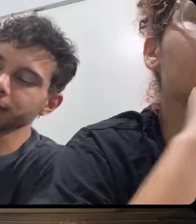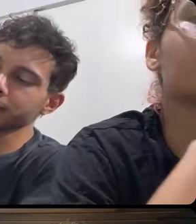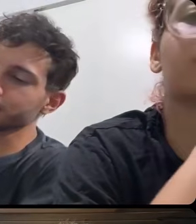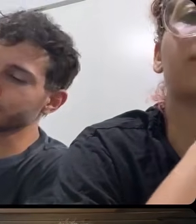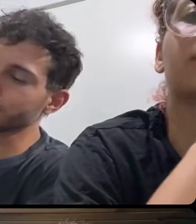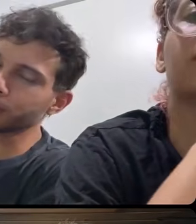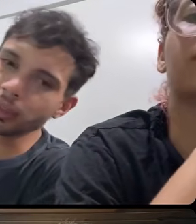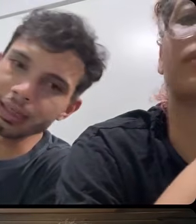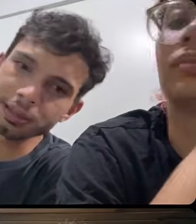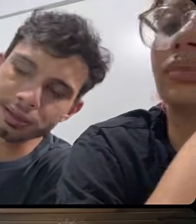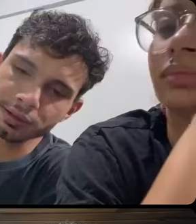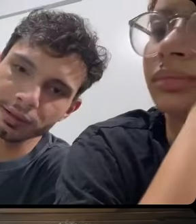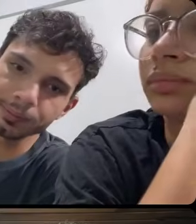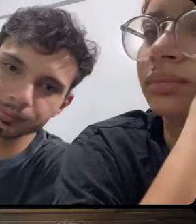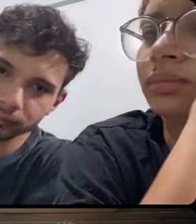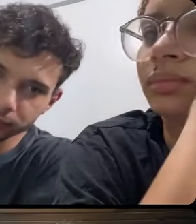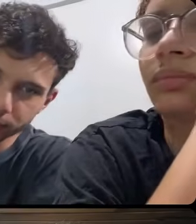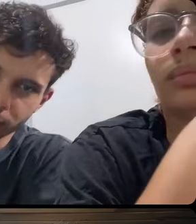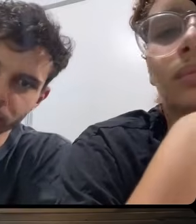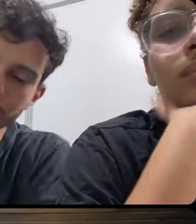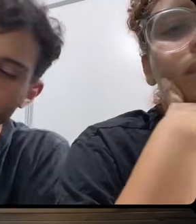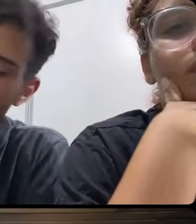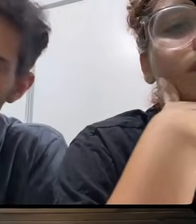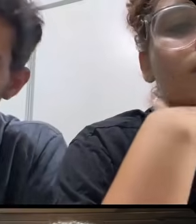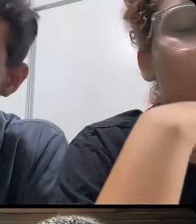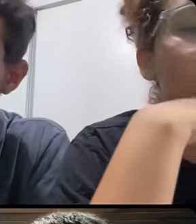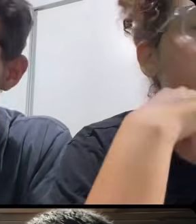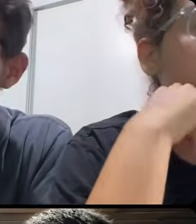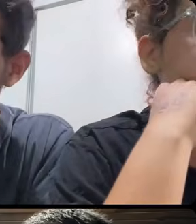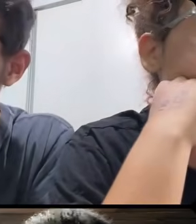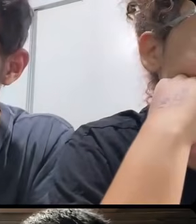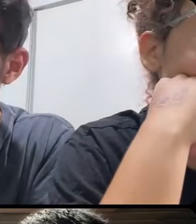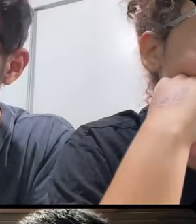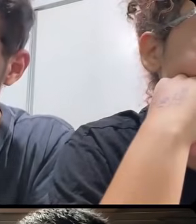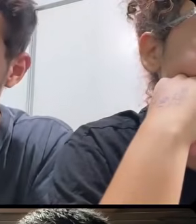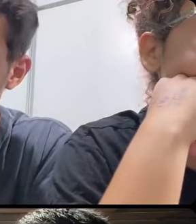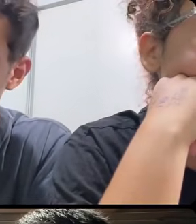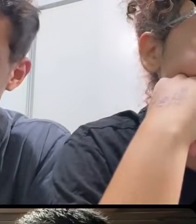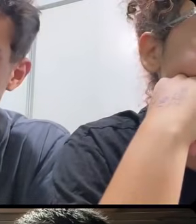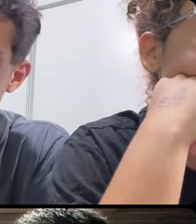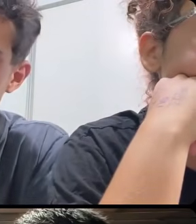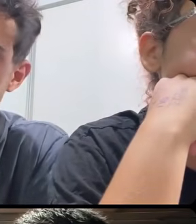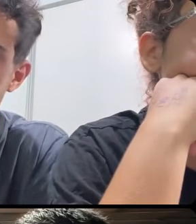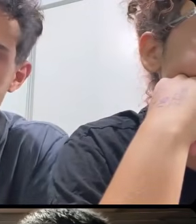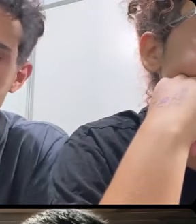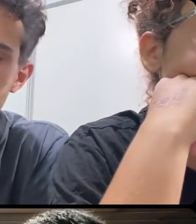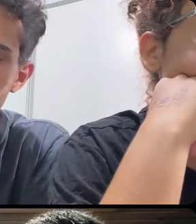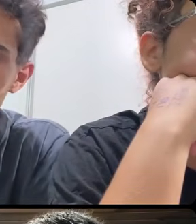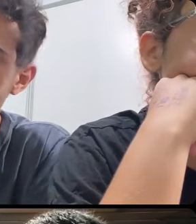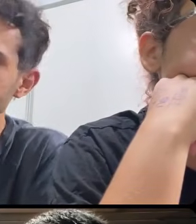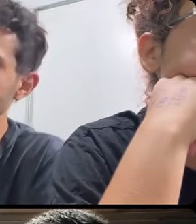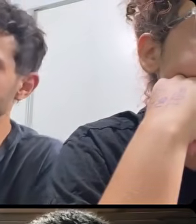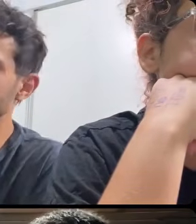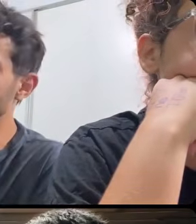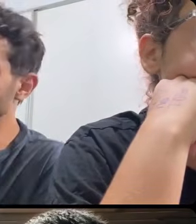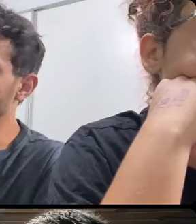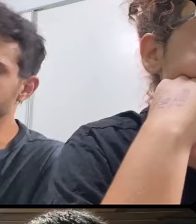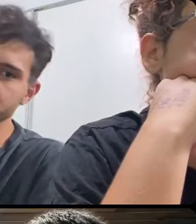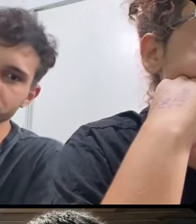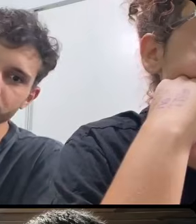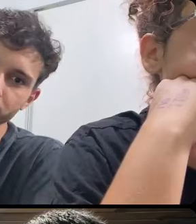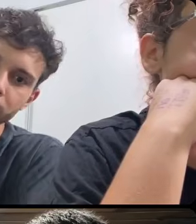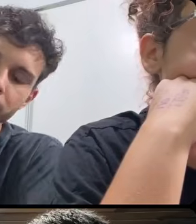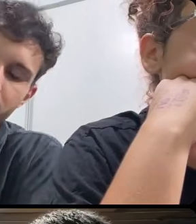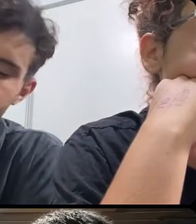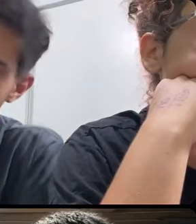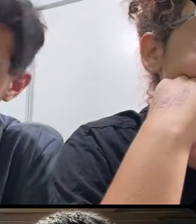Eu tinha falado, né, sobre o Congresso Internacional. Eu conheci a Libras, que eu conheci de verdade a Libras lá, né? Foi lá,